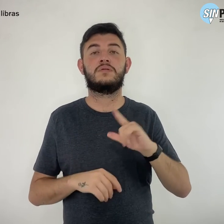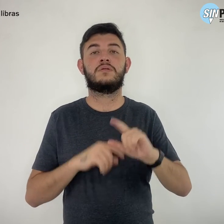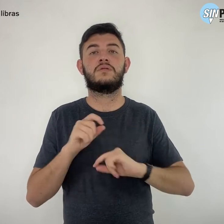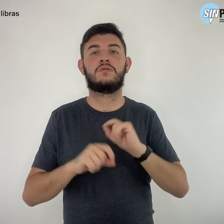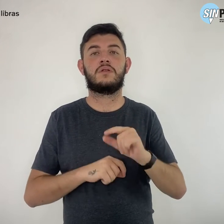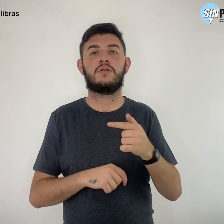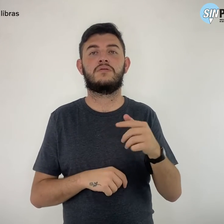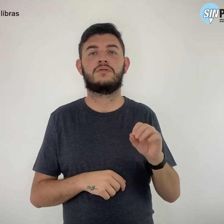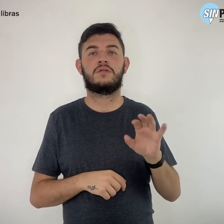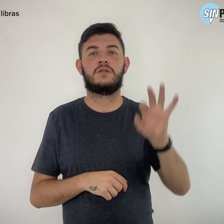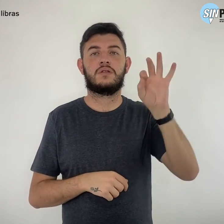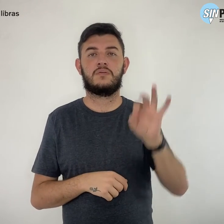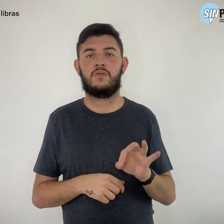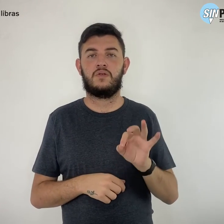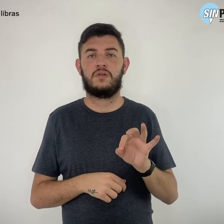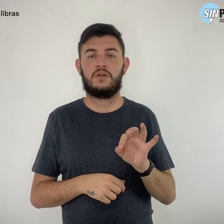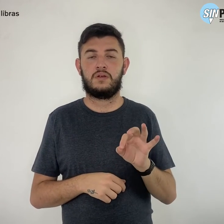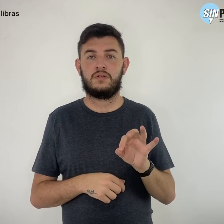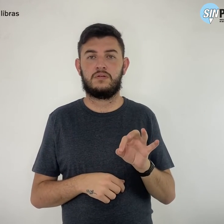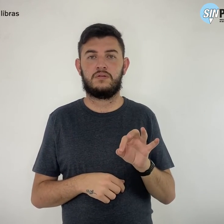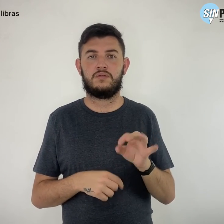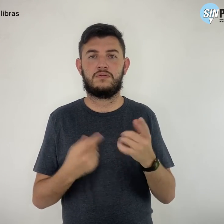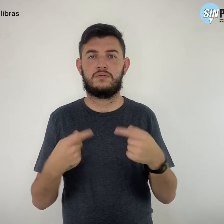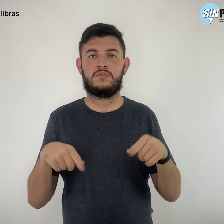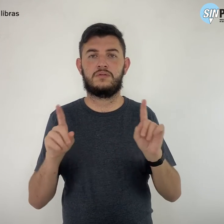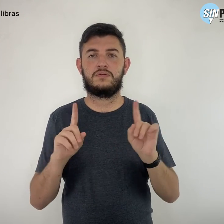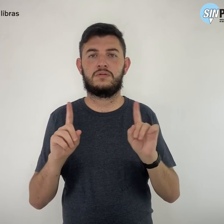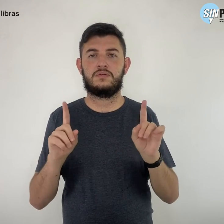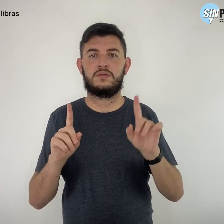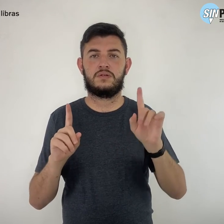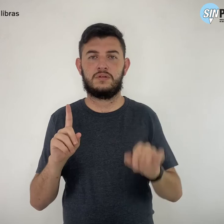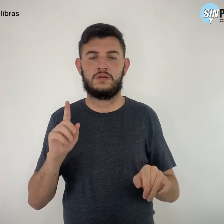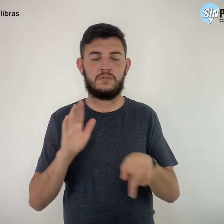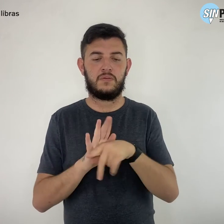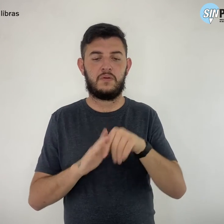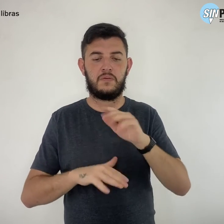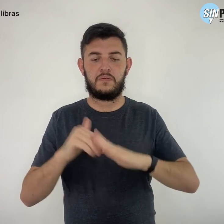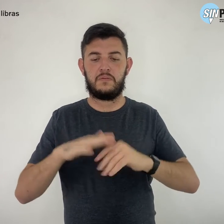dos 70%, sem necessidade de profissionalização.